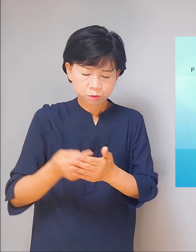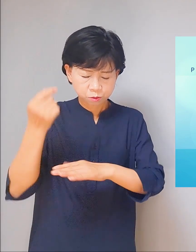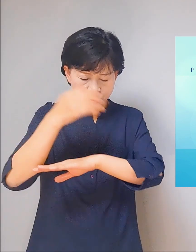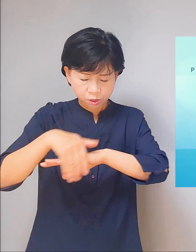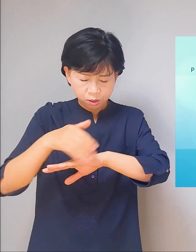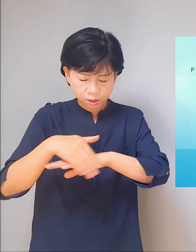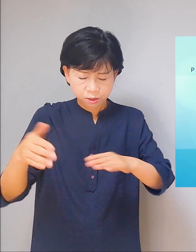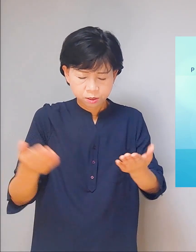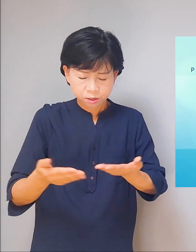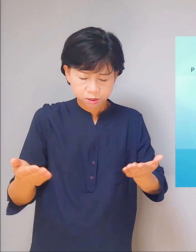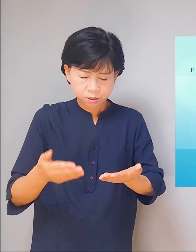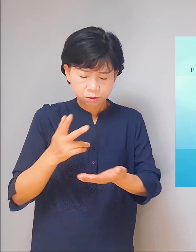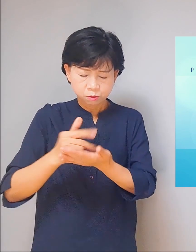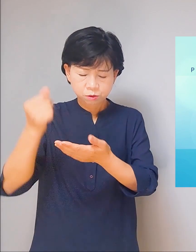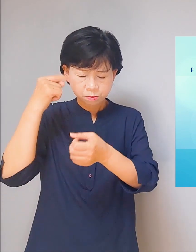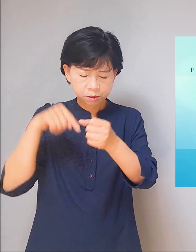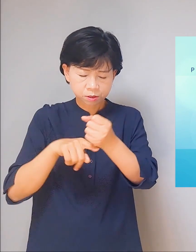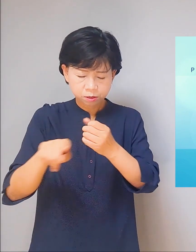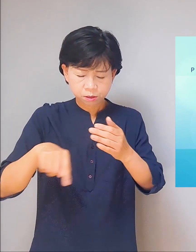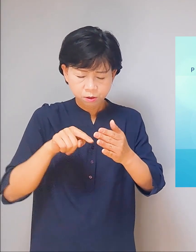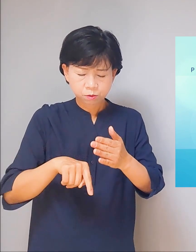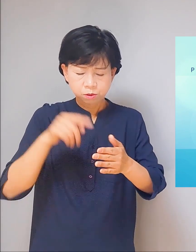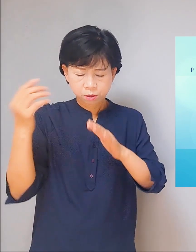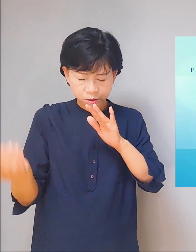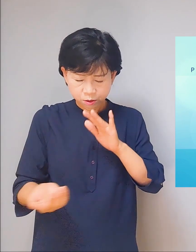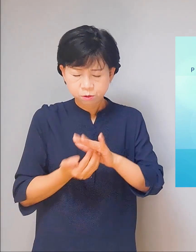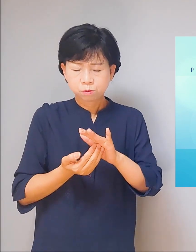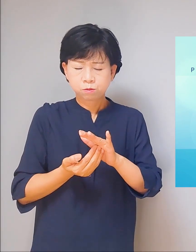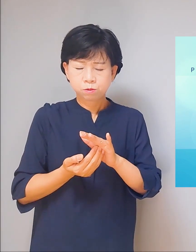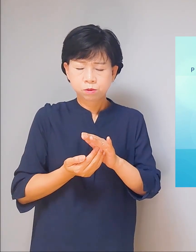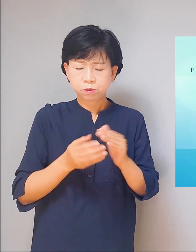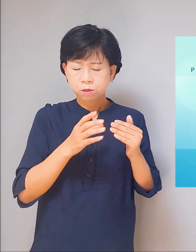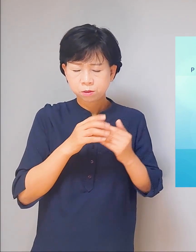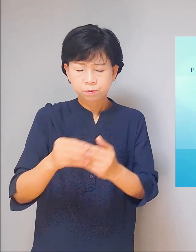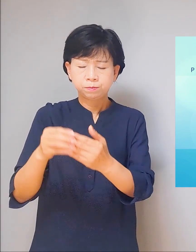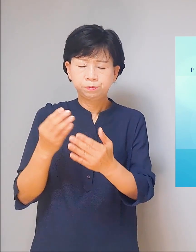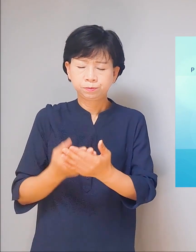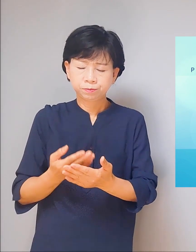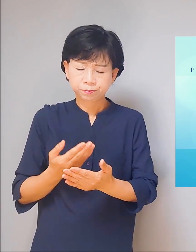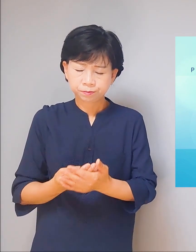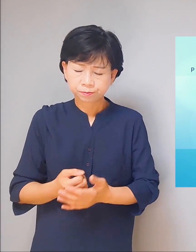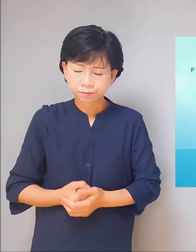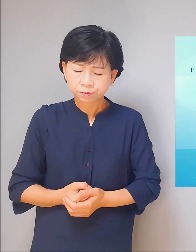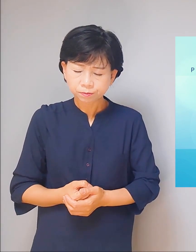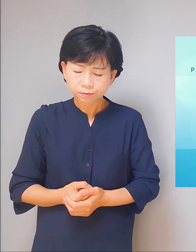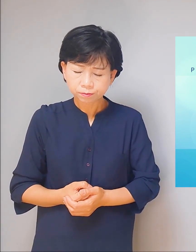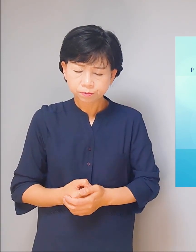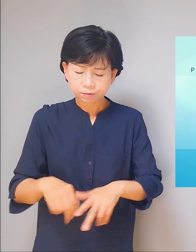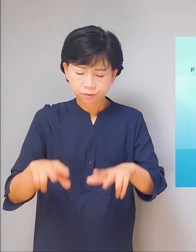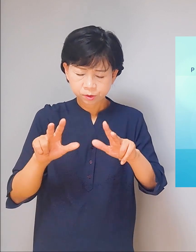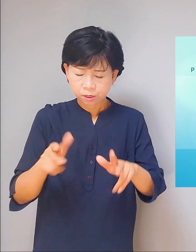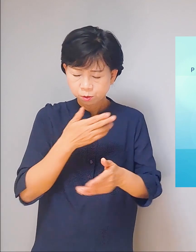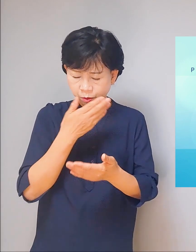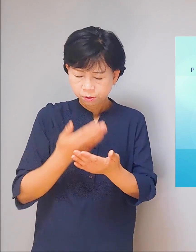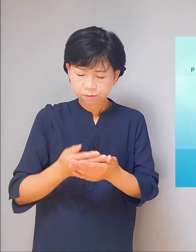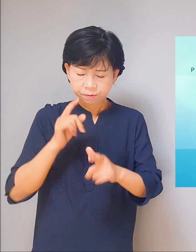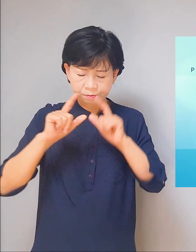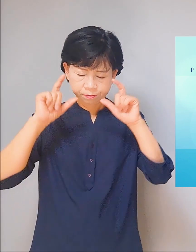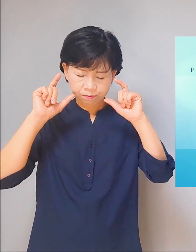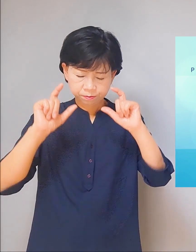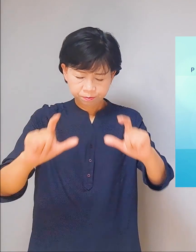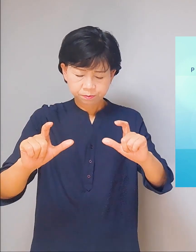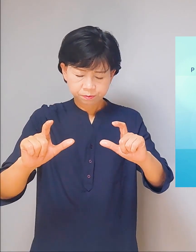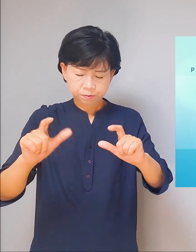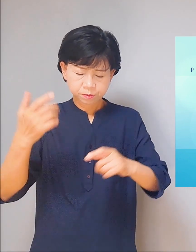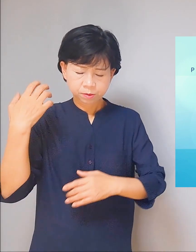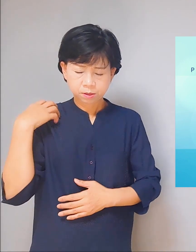모든 일들이 주님의 뜻 가운데 다 이루어질 수 있도록 인도하여 주시옵소서. 이 시간 귀한 말씀을 선포하실